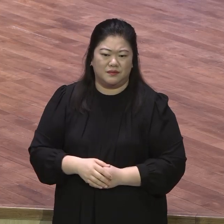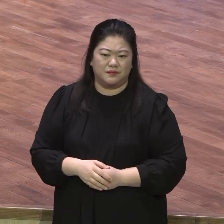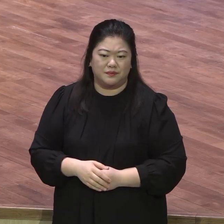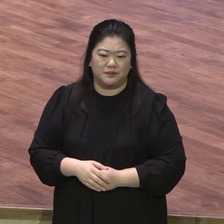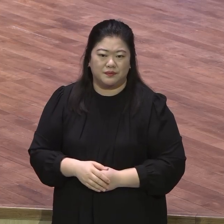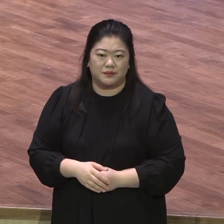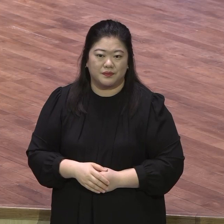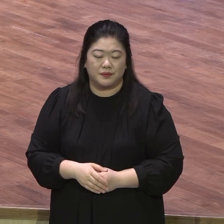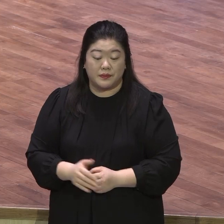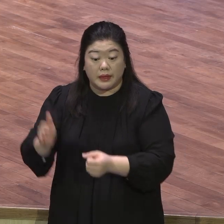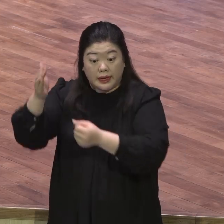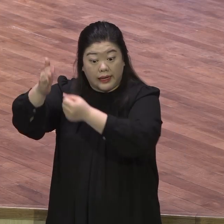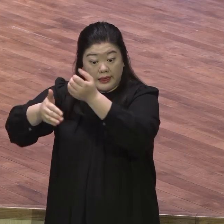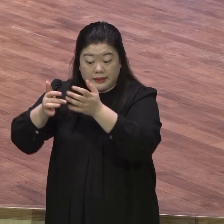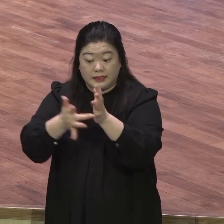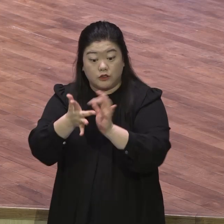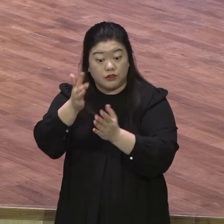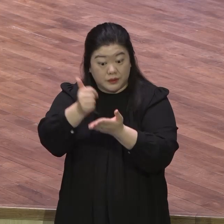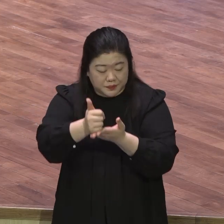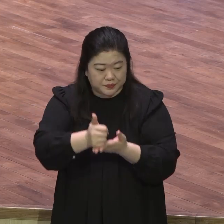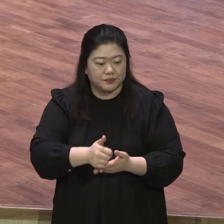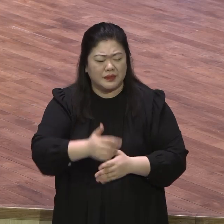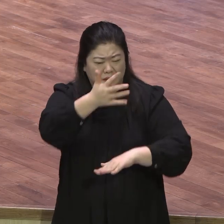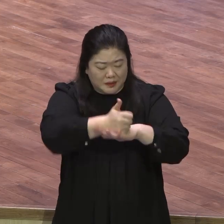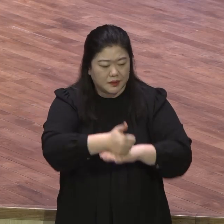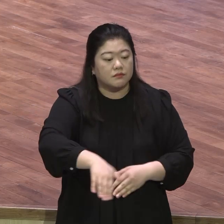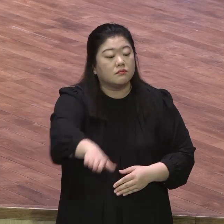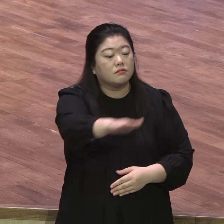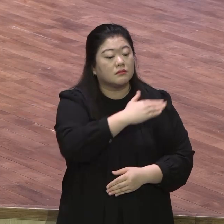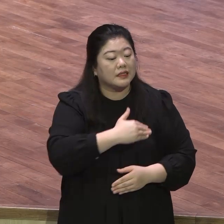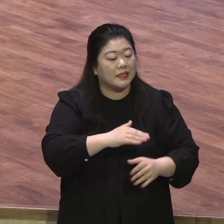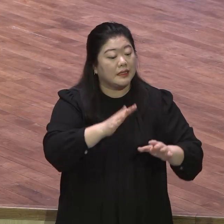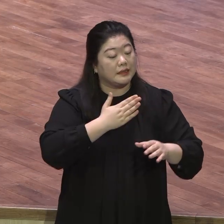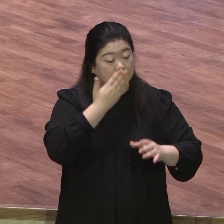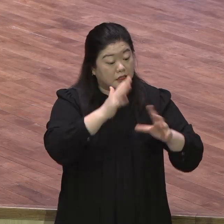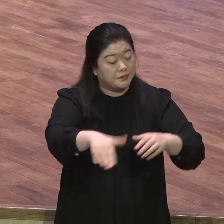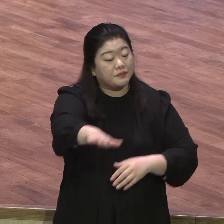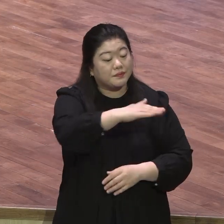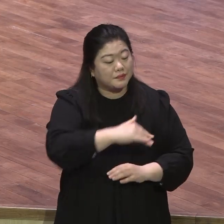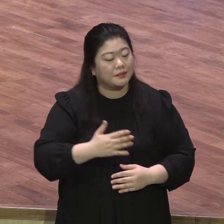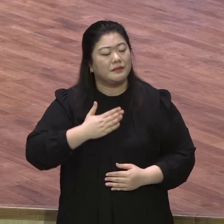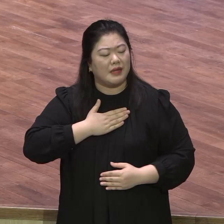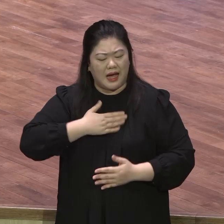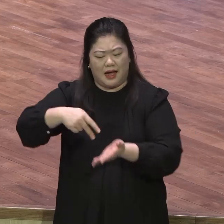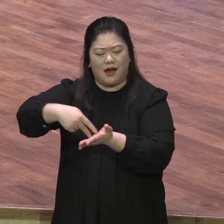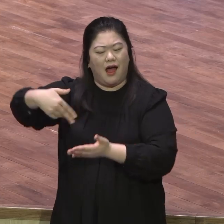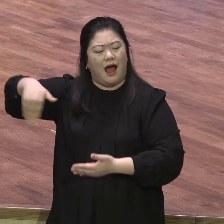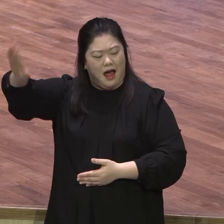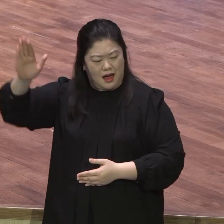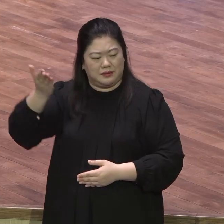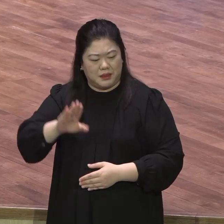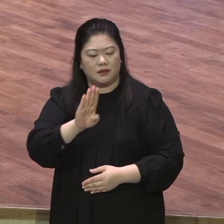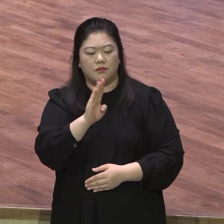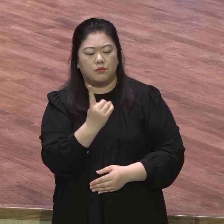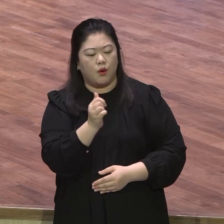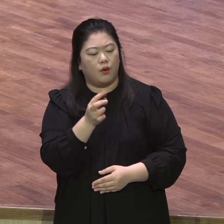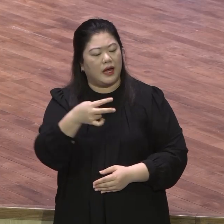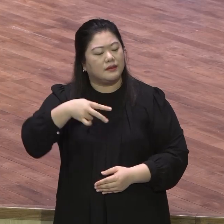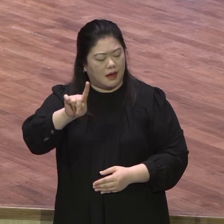내가 간다. 내가 가면 이제 보호사 성령이 오는데 그분은 내가 하지 못한 일도 더 할 것이다. 보호사